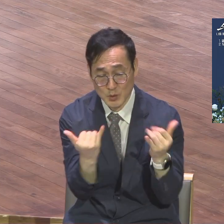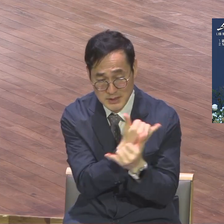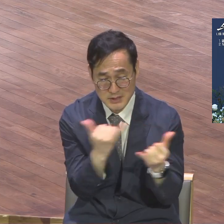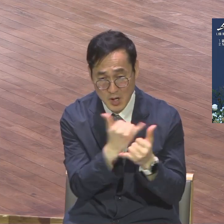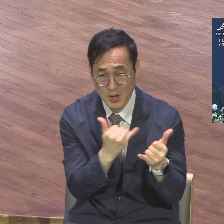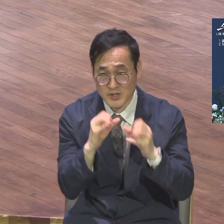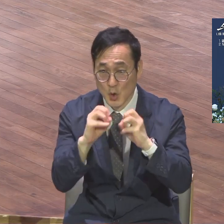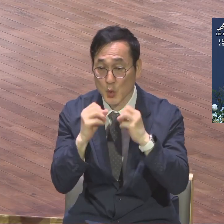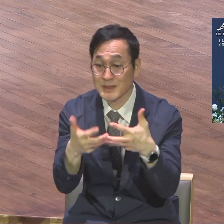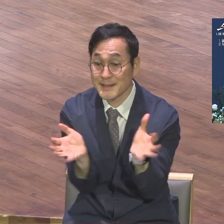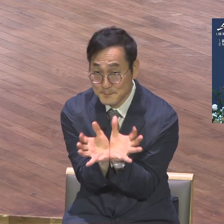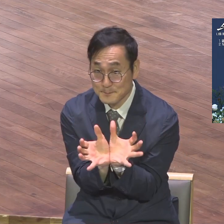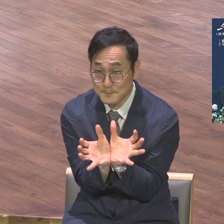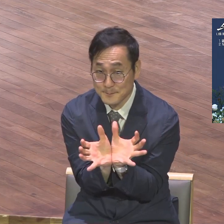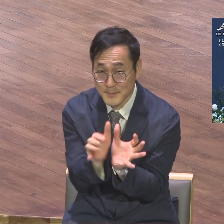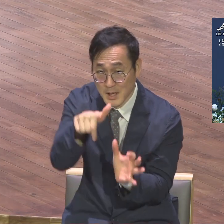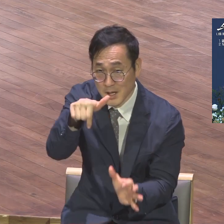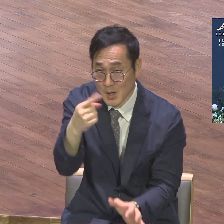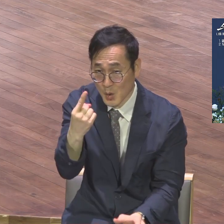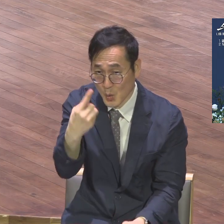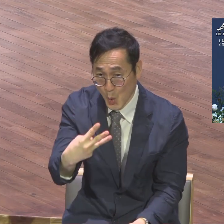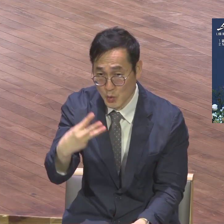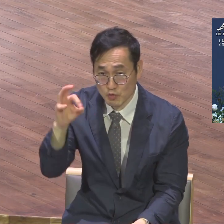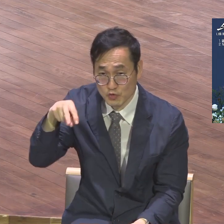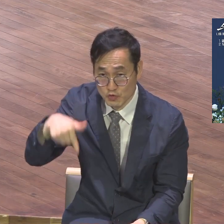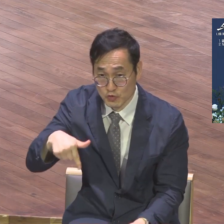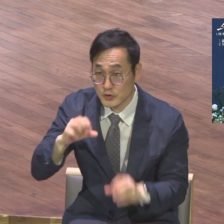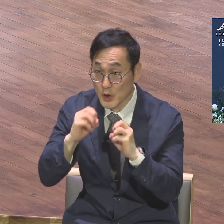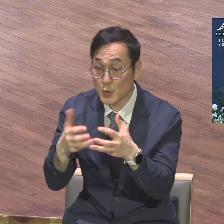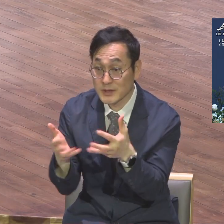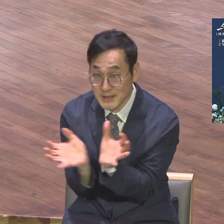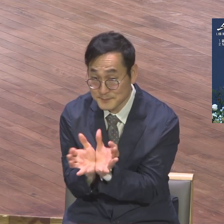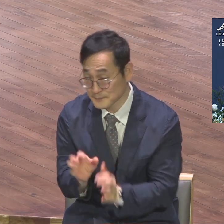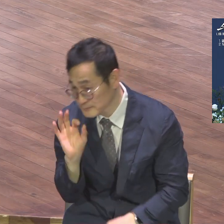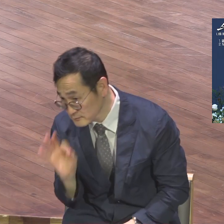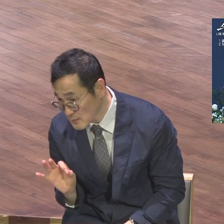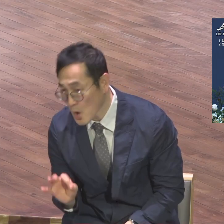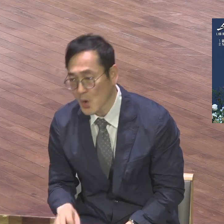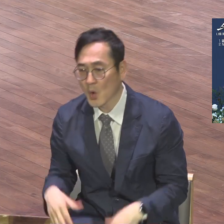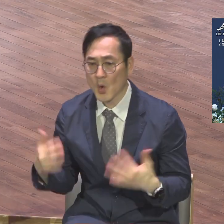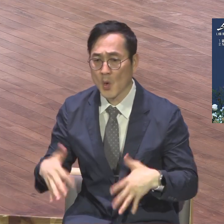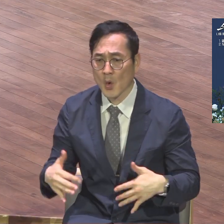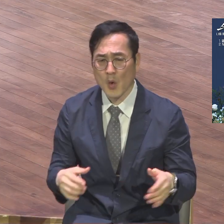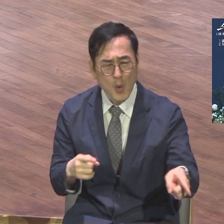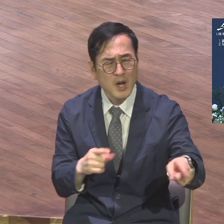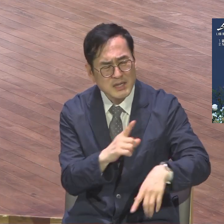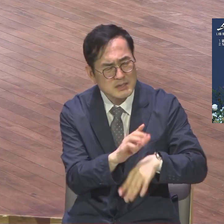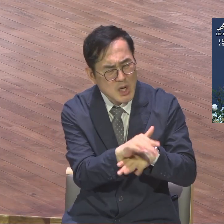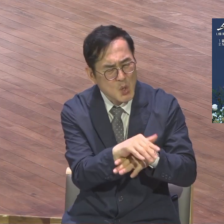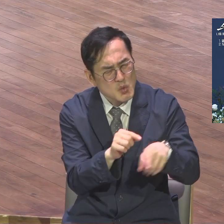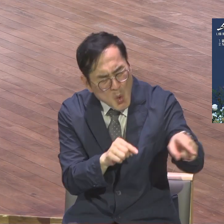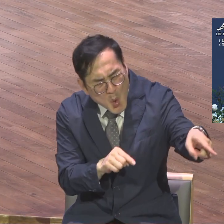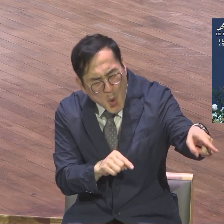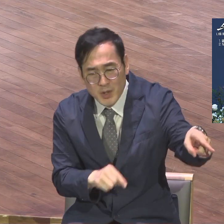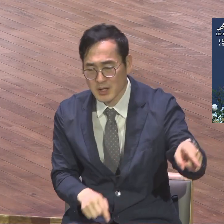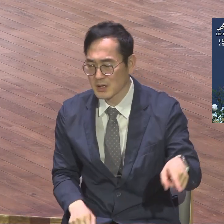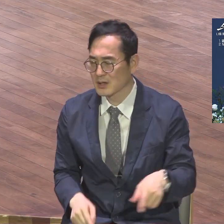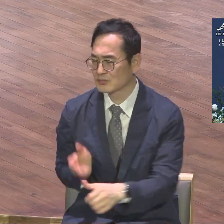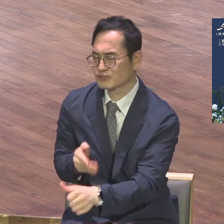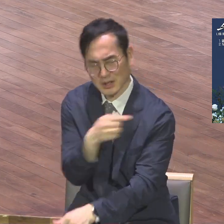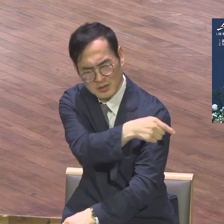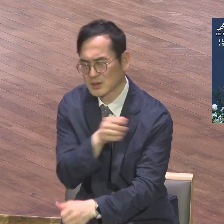권력전도팀 전 아이고 뭐 그 사람 우리랑 무슨 상관이 있어? 알지도 못하는 사람. 저